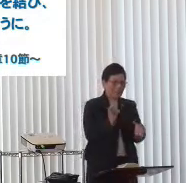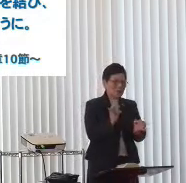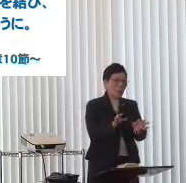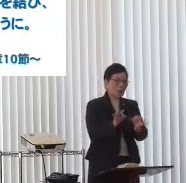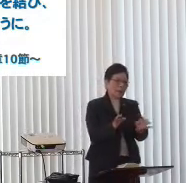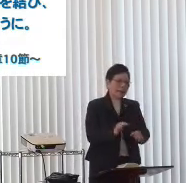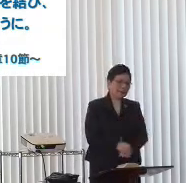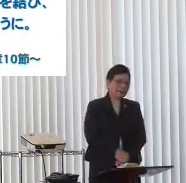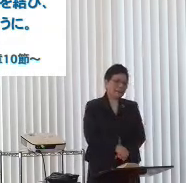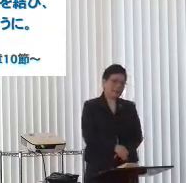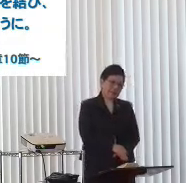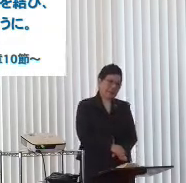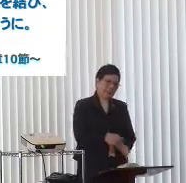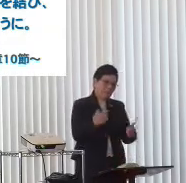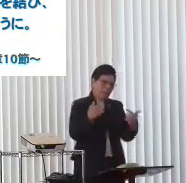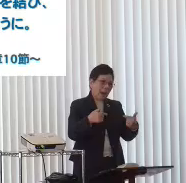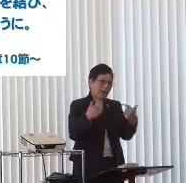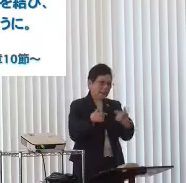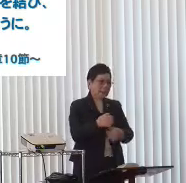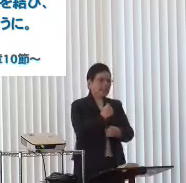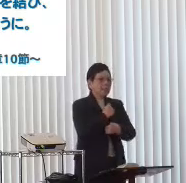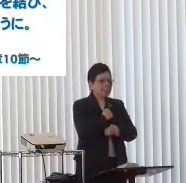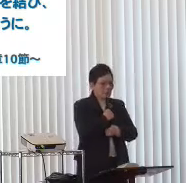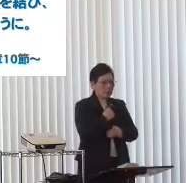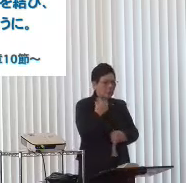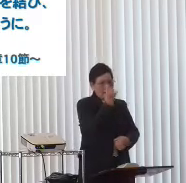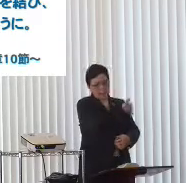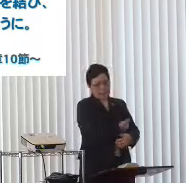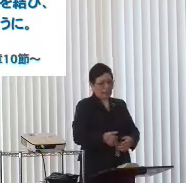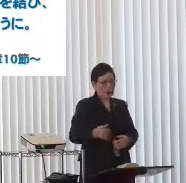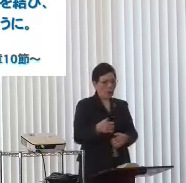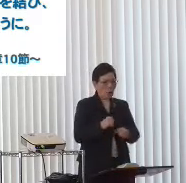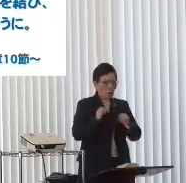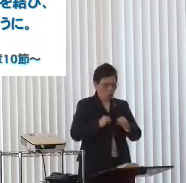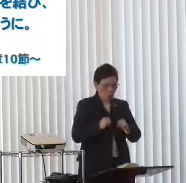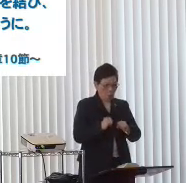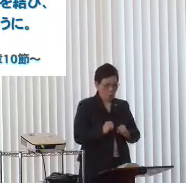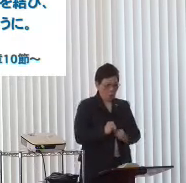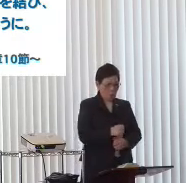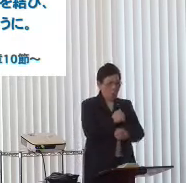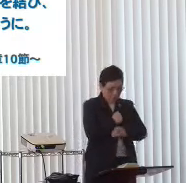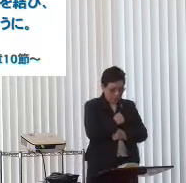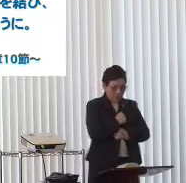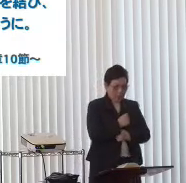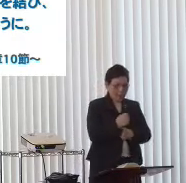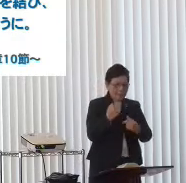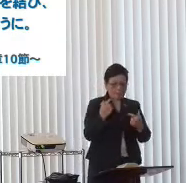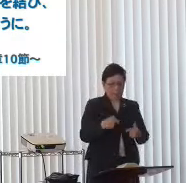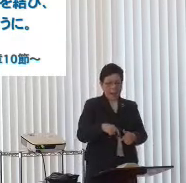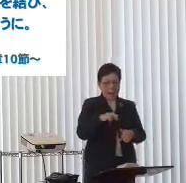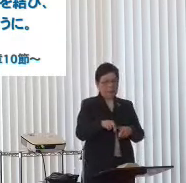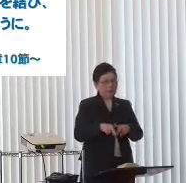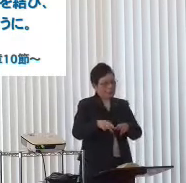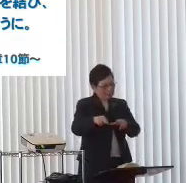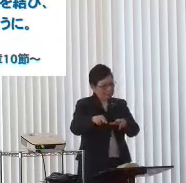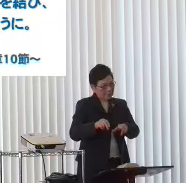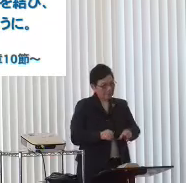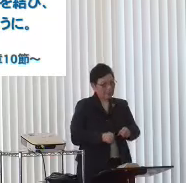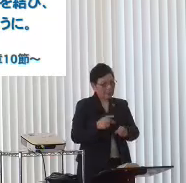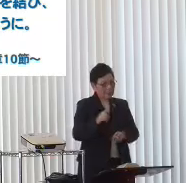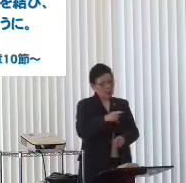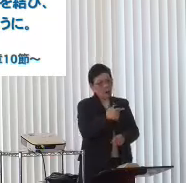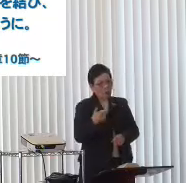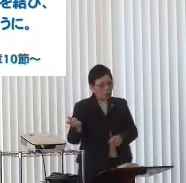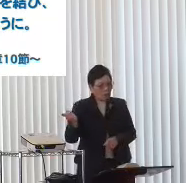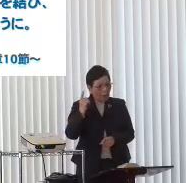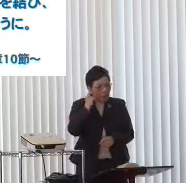毎日日記をつけるとかね、散歩するとか、まあ、いろんな目標を皆さん立てられていると思いますが、今日は